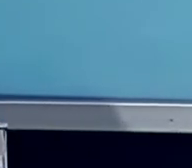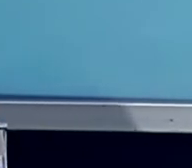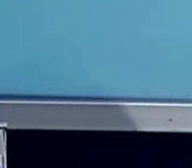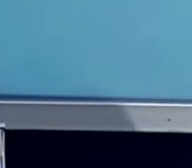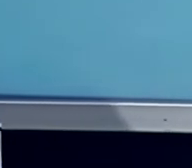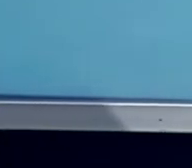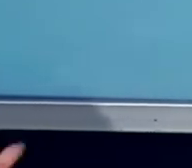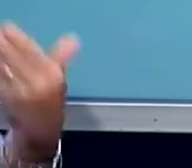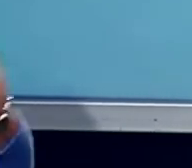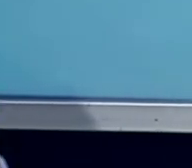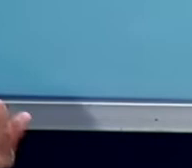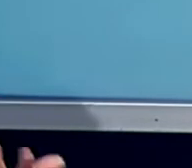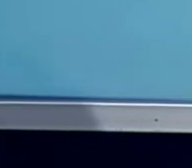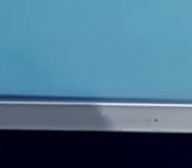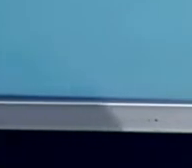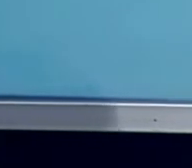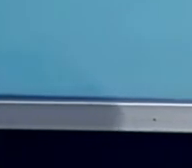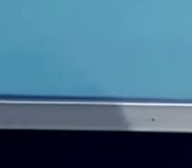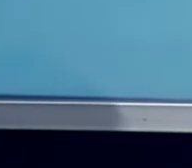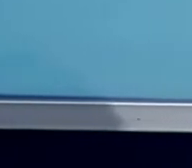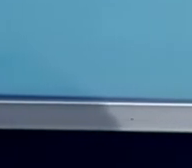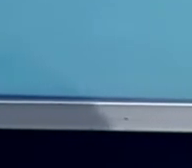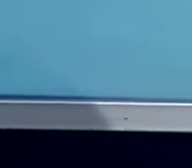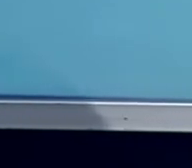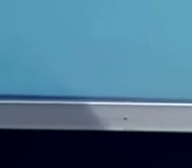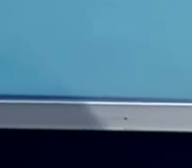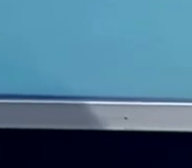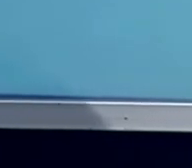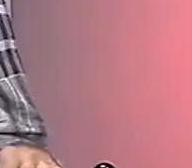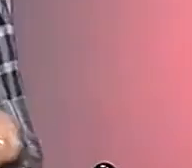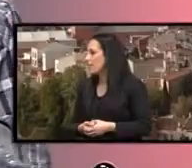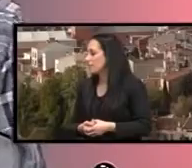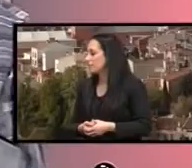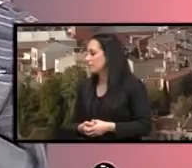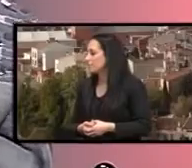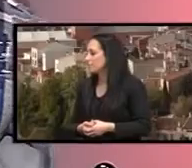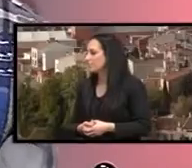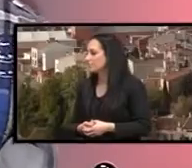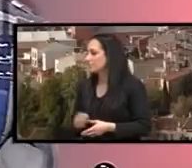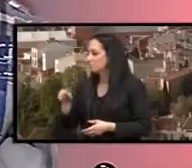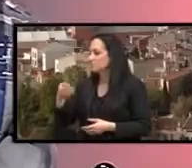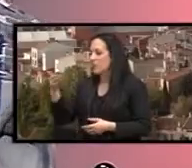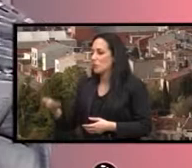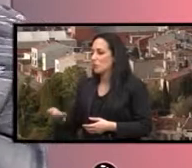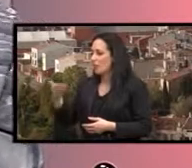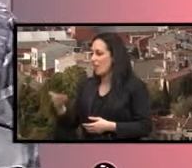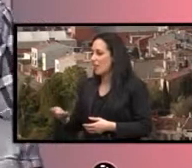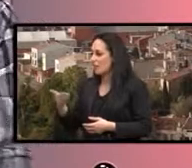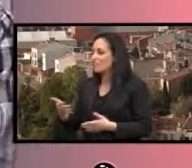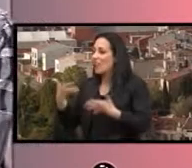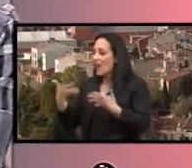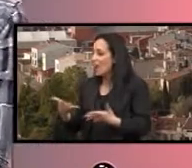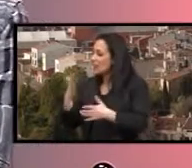el que et poden solucionar o aclarir molts dubtes dels que pots tindre. Important també en aquest programa, la Nit dels Savis, sempre estem